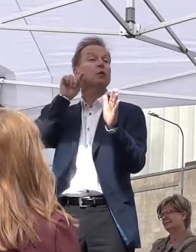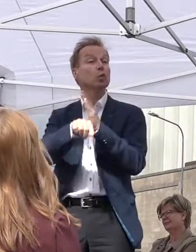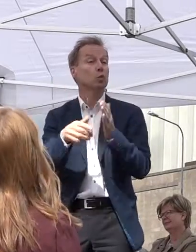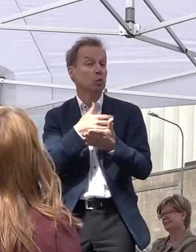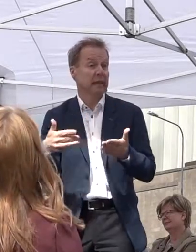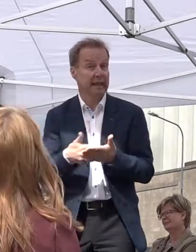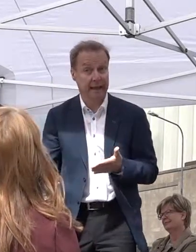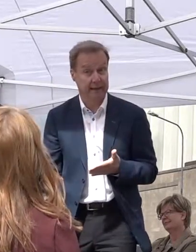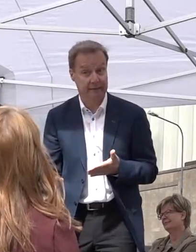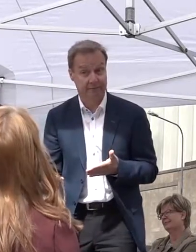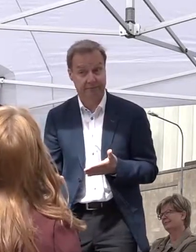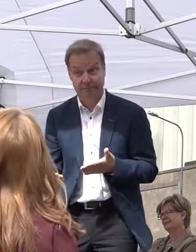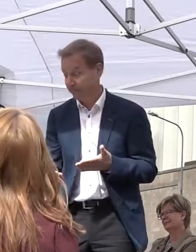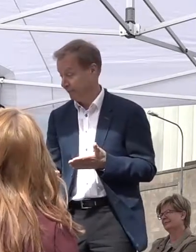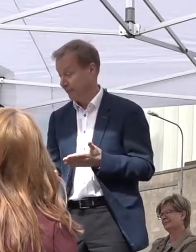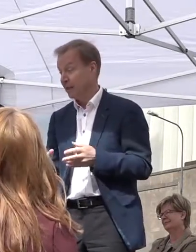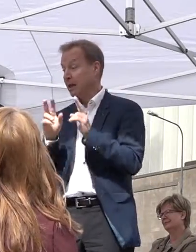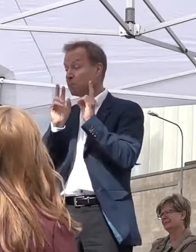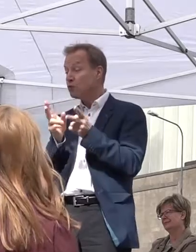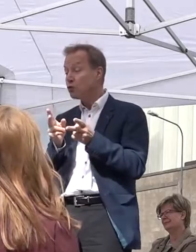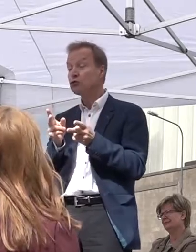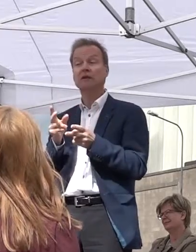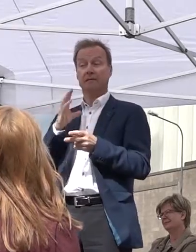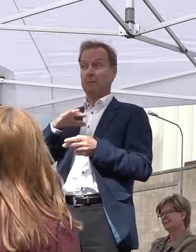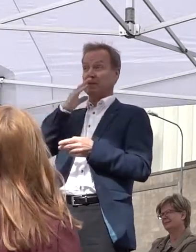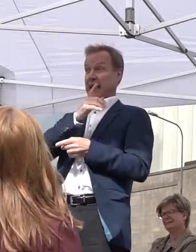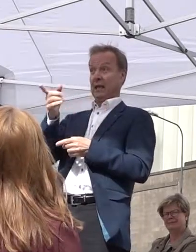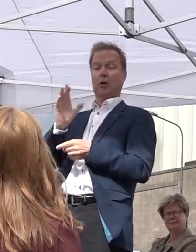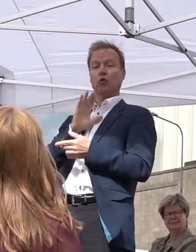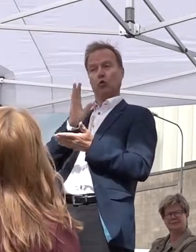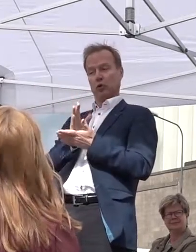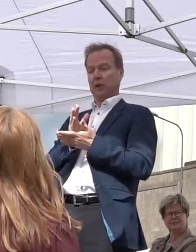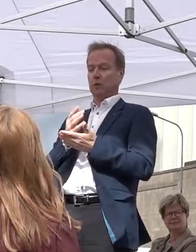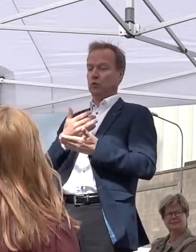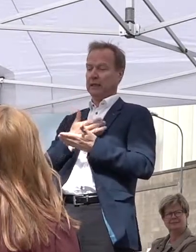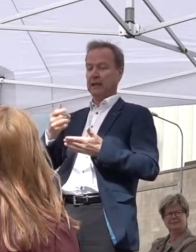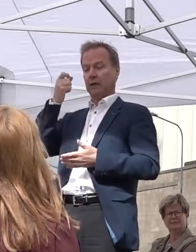ihmisoikeussopimus, joka toteaa, että viittomakielet kuuluvat kielten joukkoon.